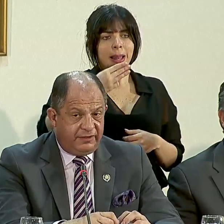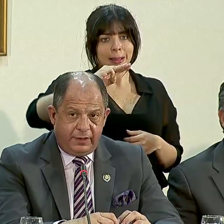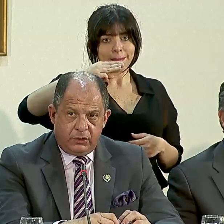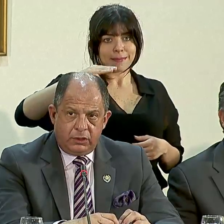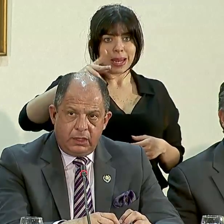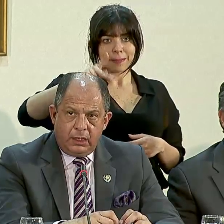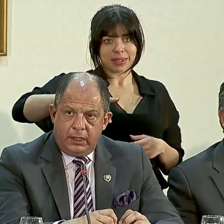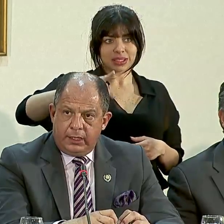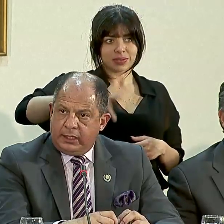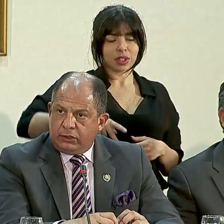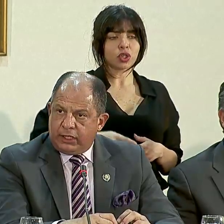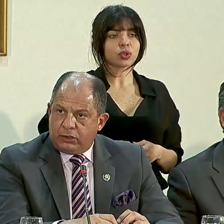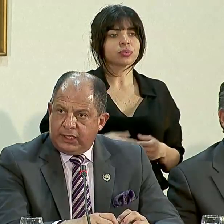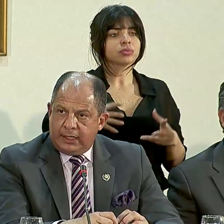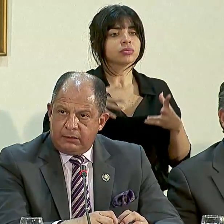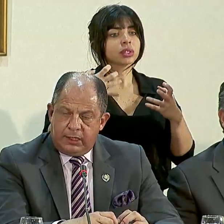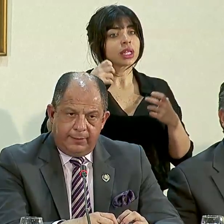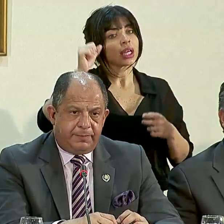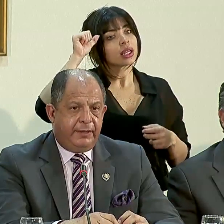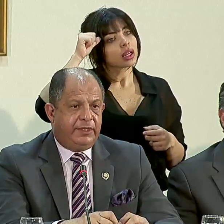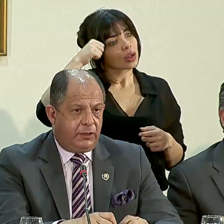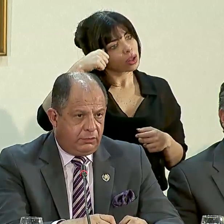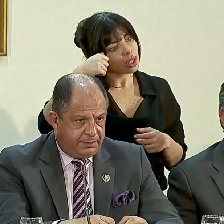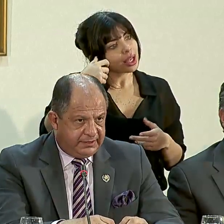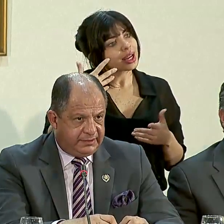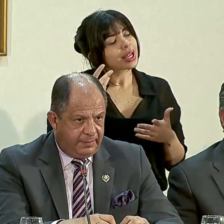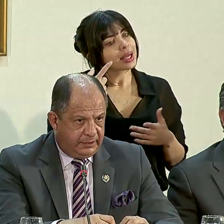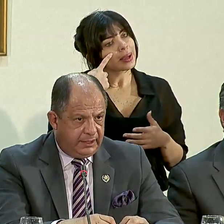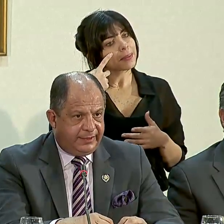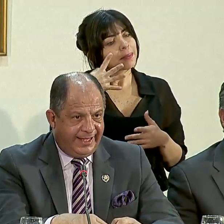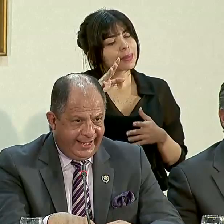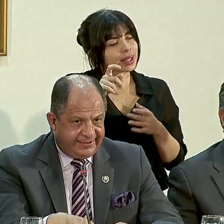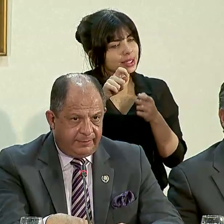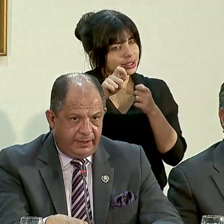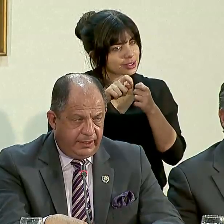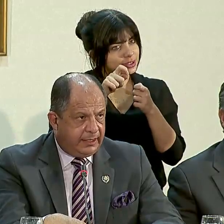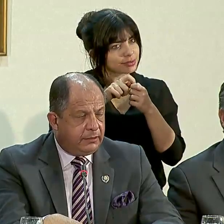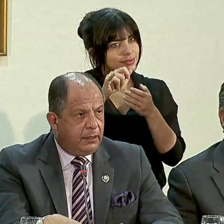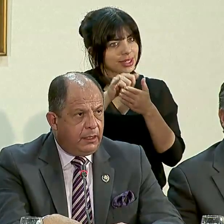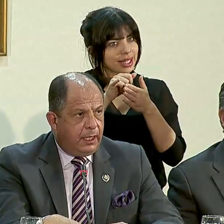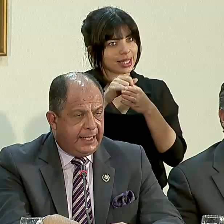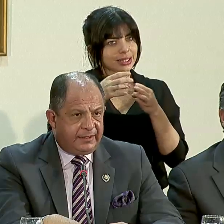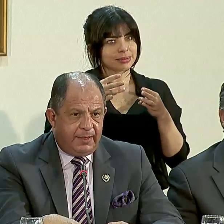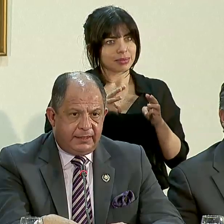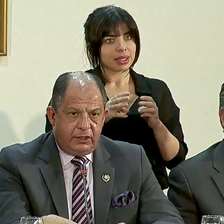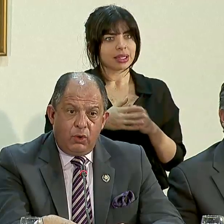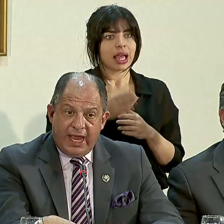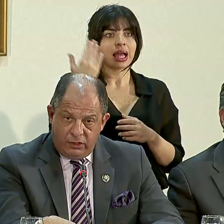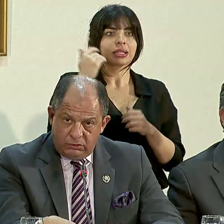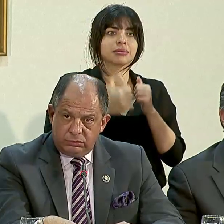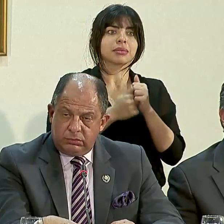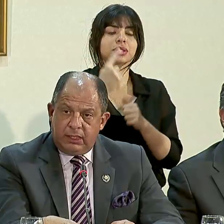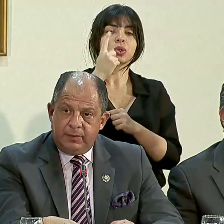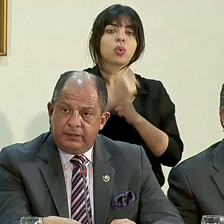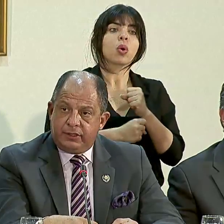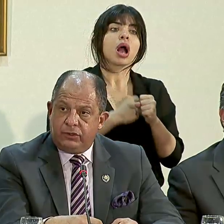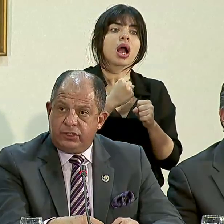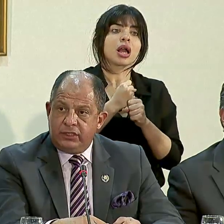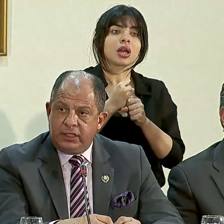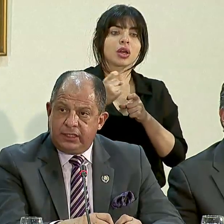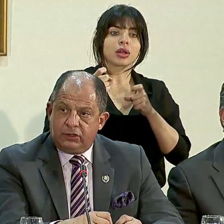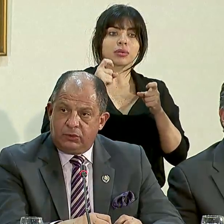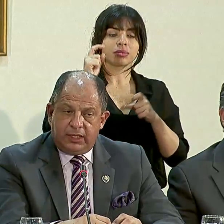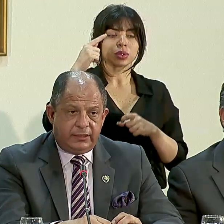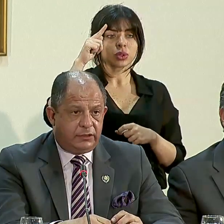en el mar Pacífico, quiero recordar que en previsión precisamente de esa medida, hace más de un año, la